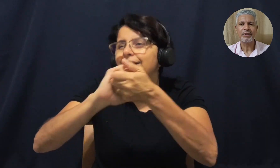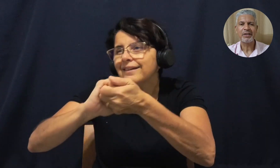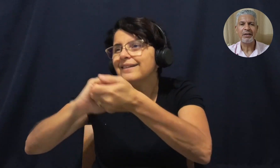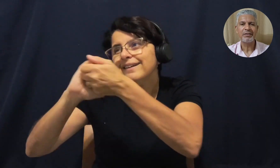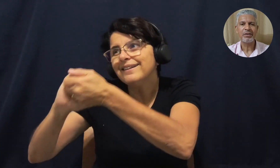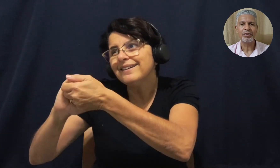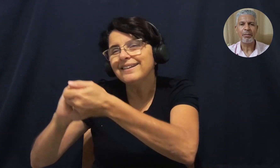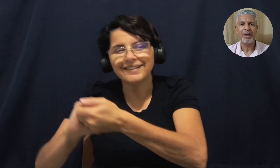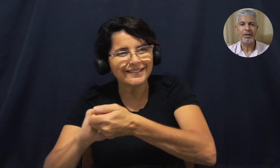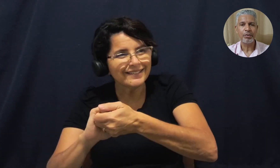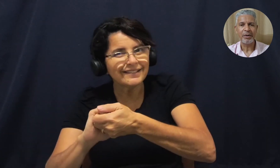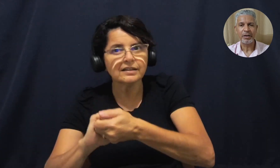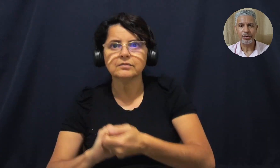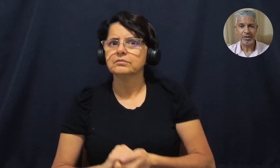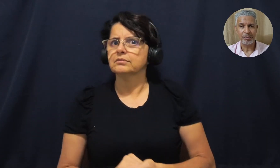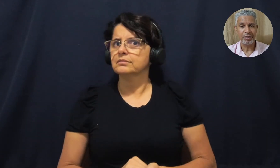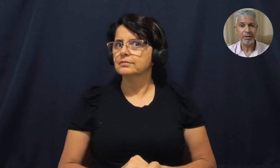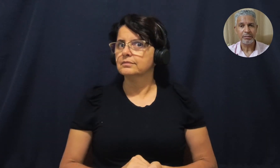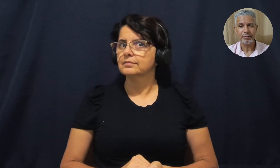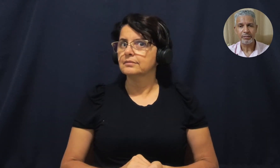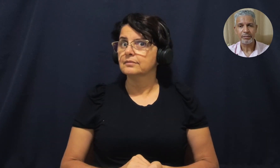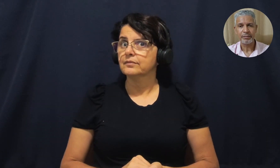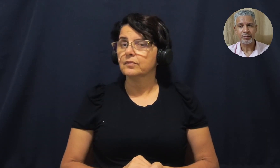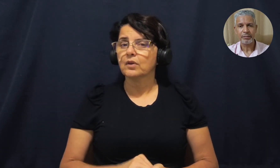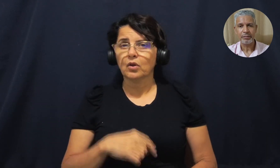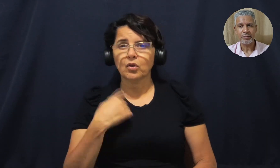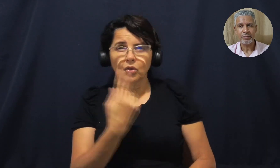as pessoas que ali estão trabalhando para nos servir?